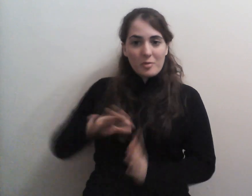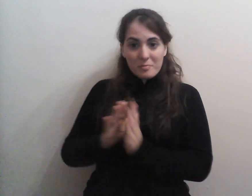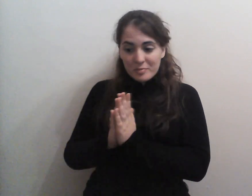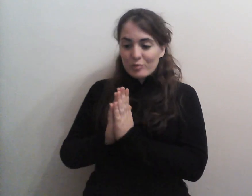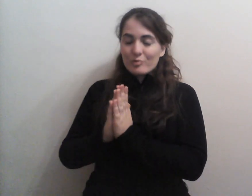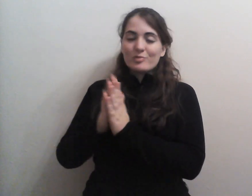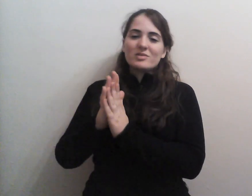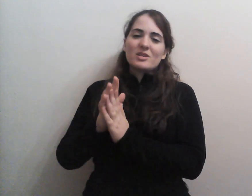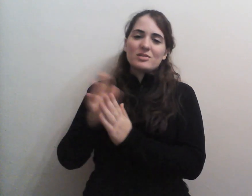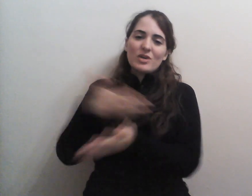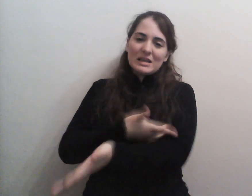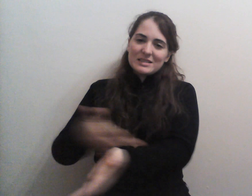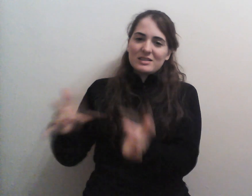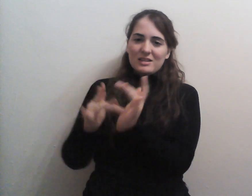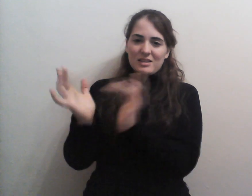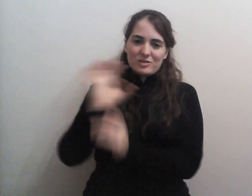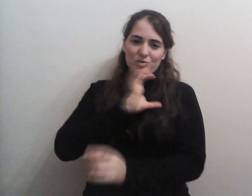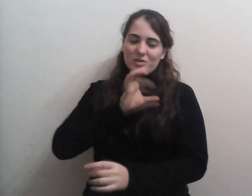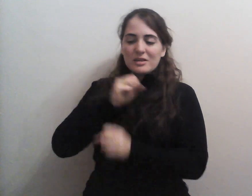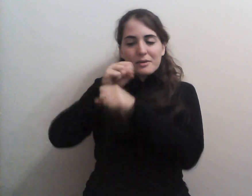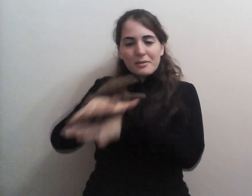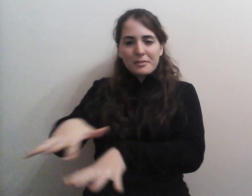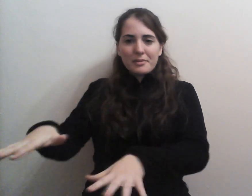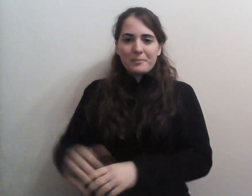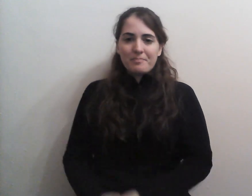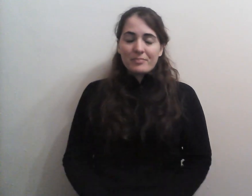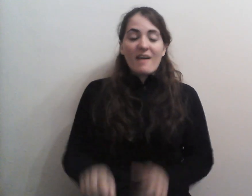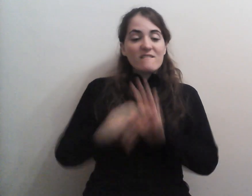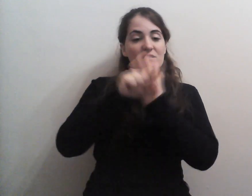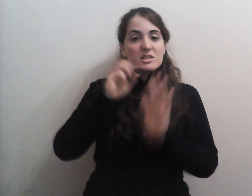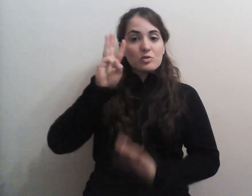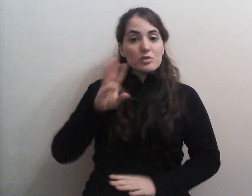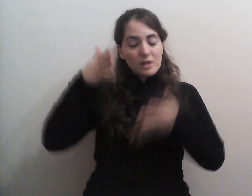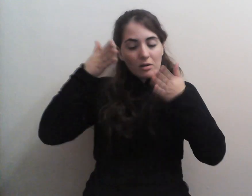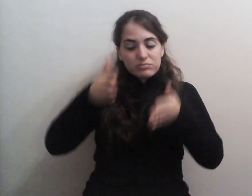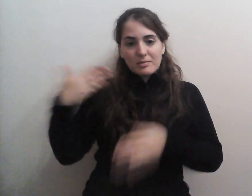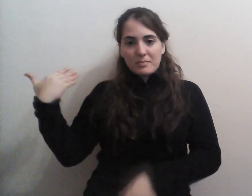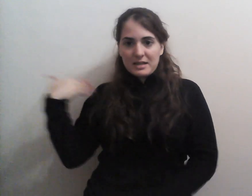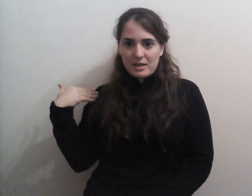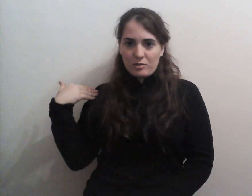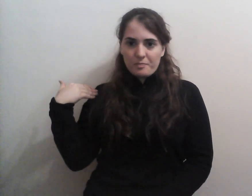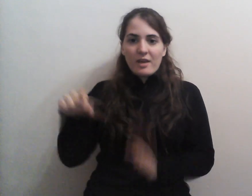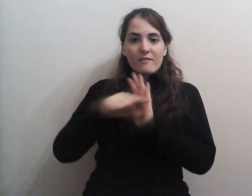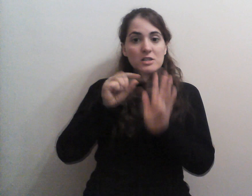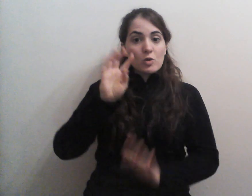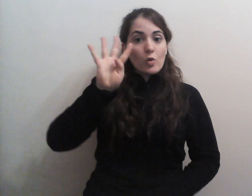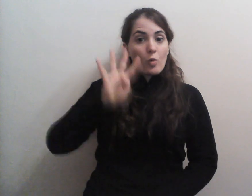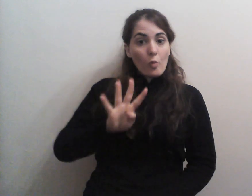la sangre de Jesucristo. Así que el siglo 3 se fija en el pasado, el 4 en el futuro, y Dios mediante el siguiente